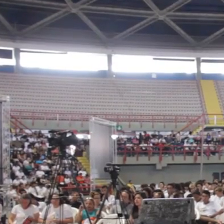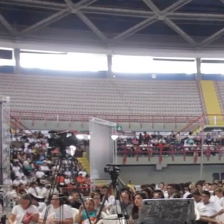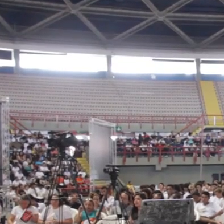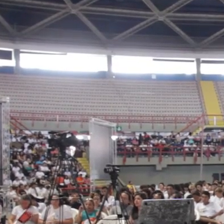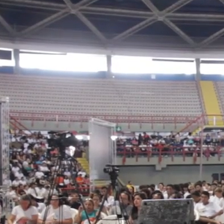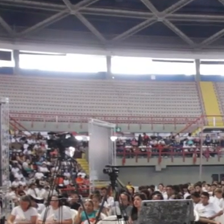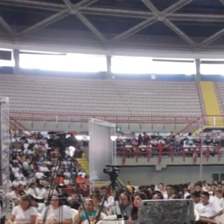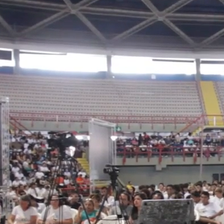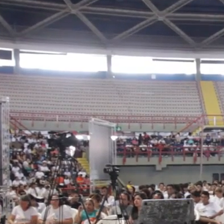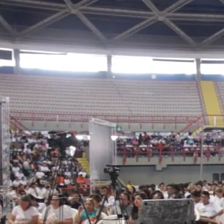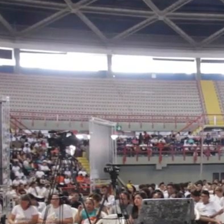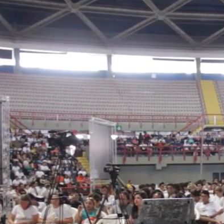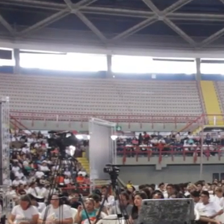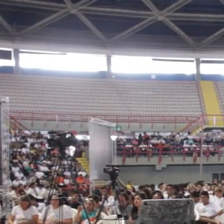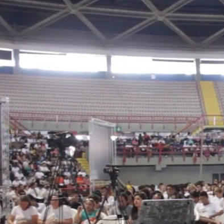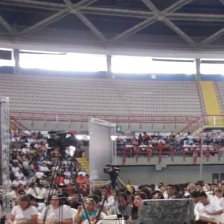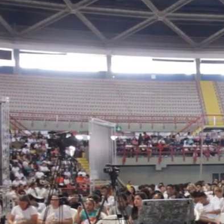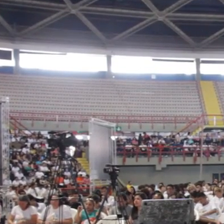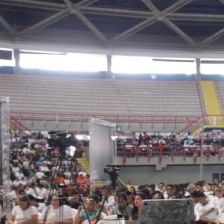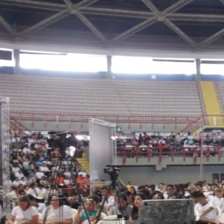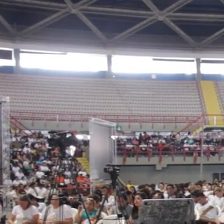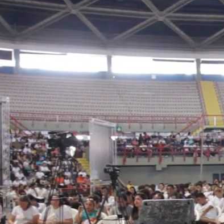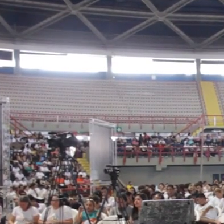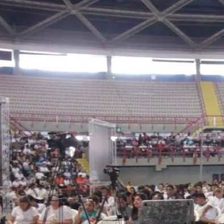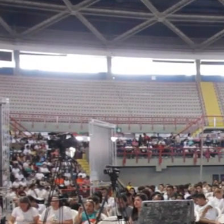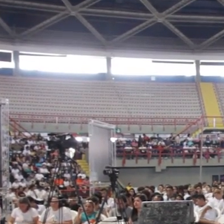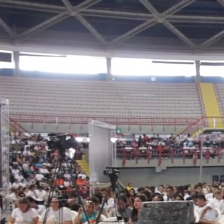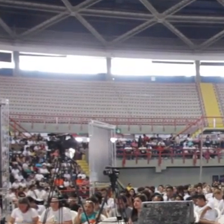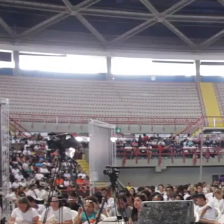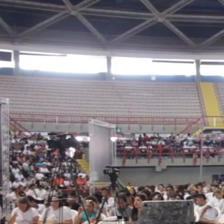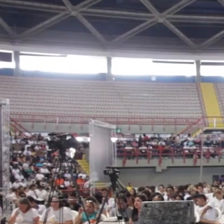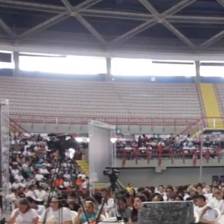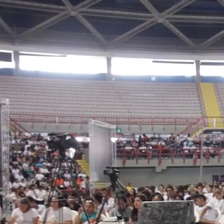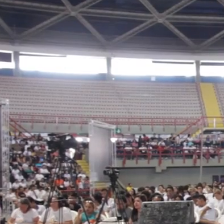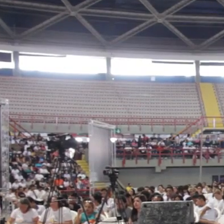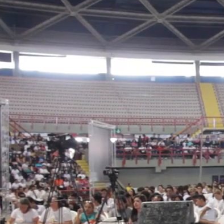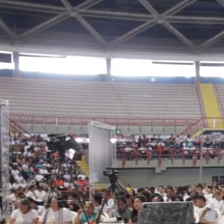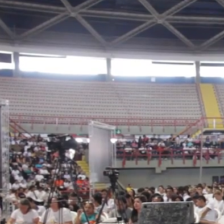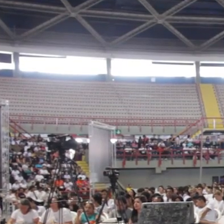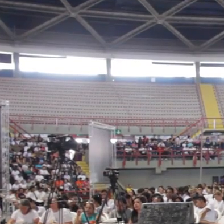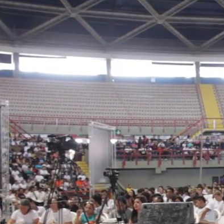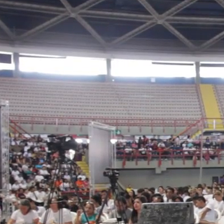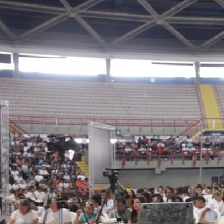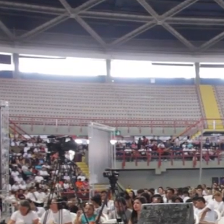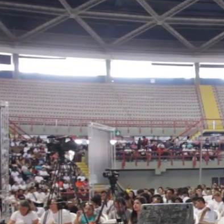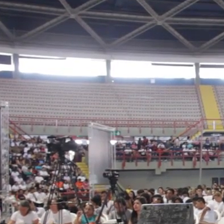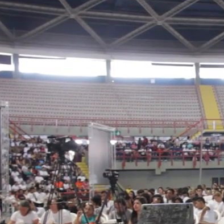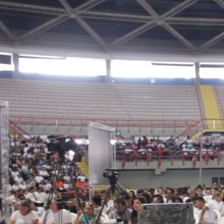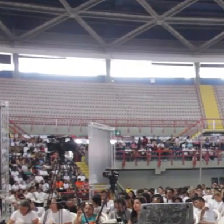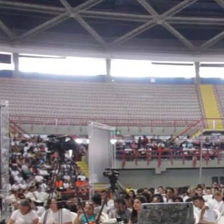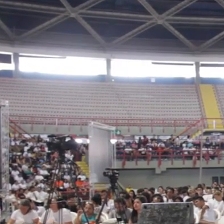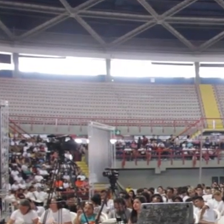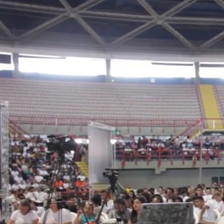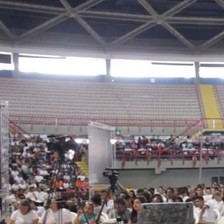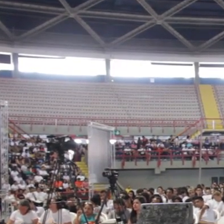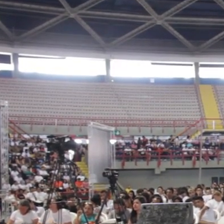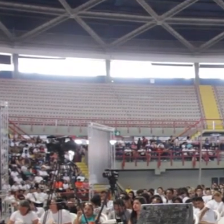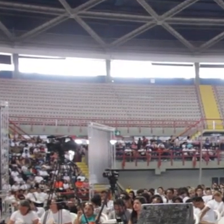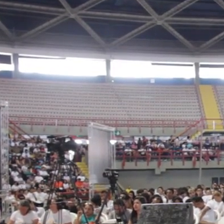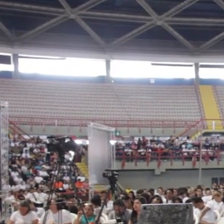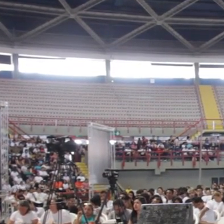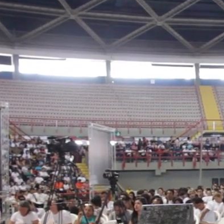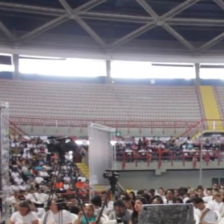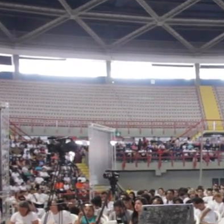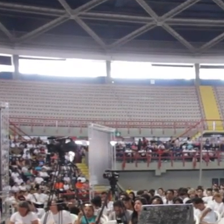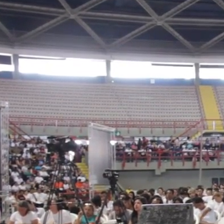virtuoso. A pessoa pede para você falar dos efeitos da lei seca, então você vai e elogia os efeitos da lei seca. Rapaz, os efeitos da lei seca